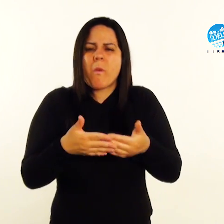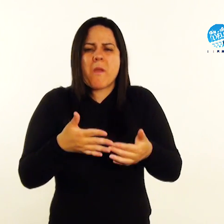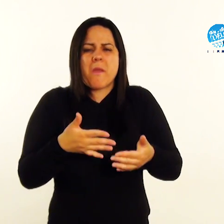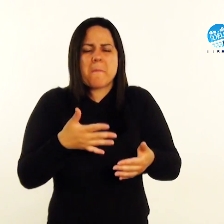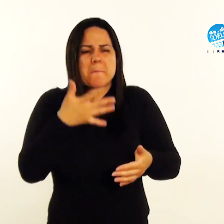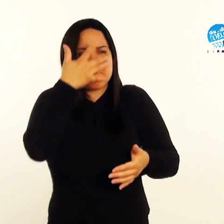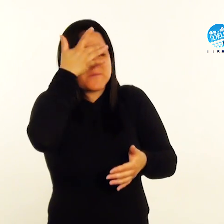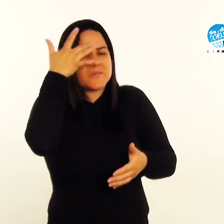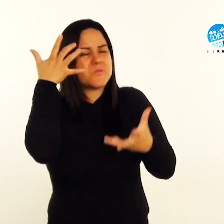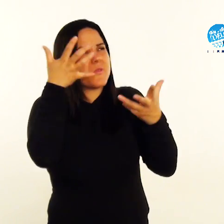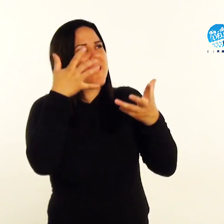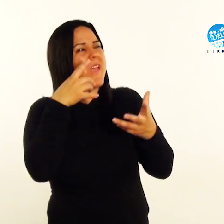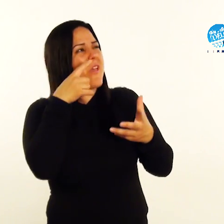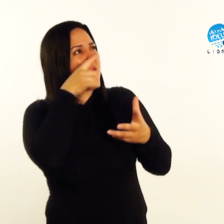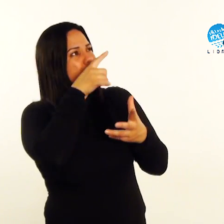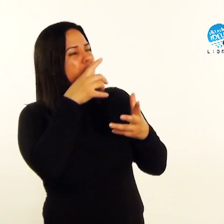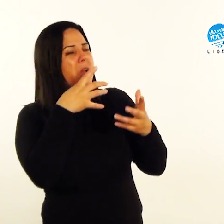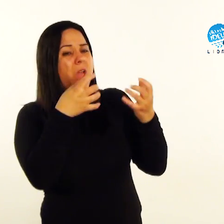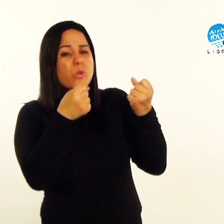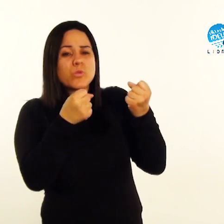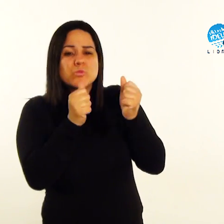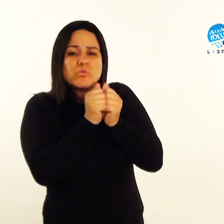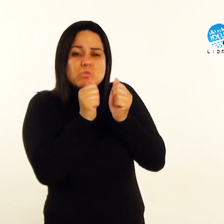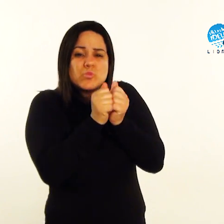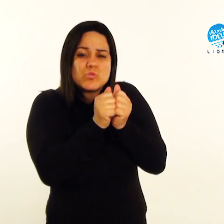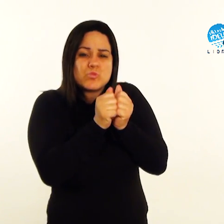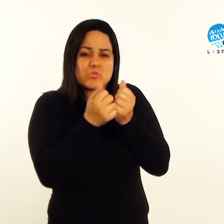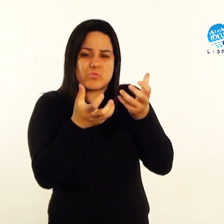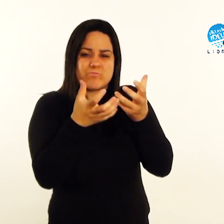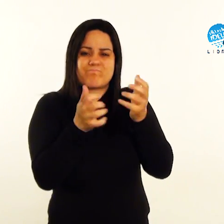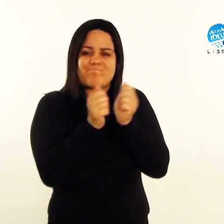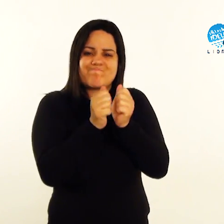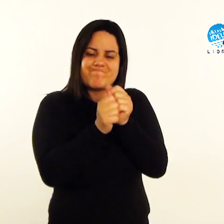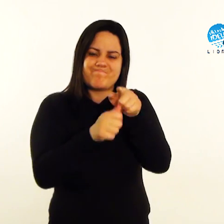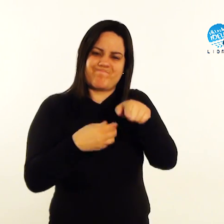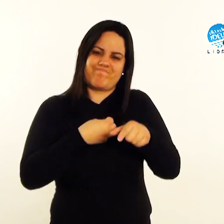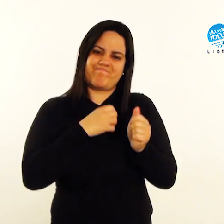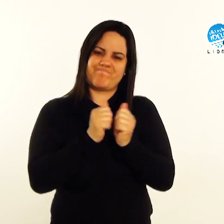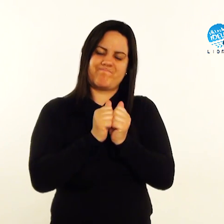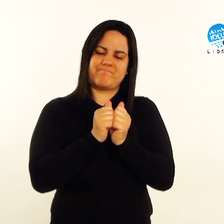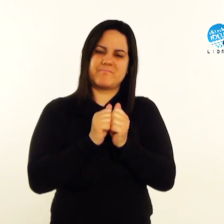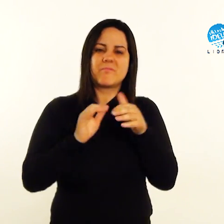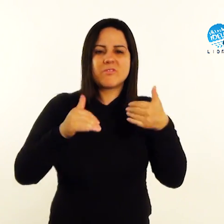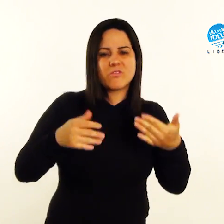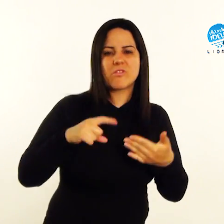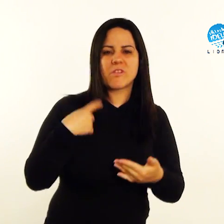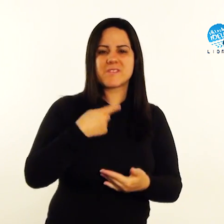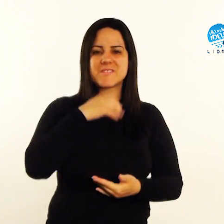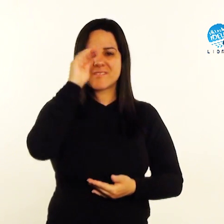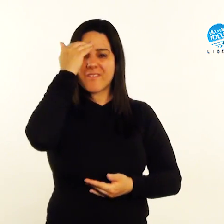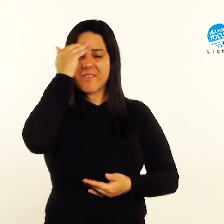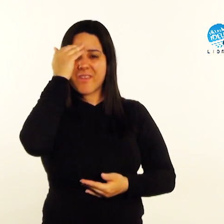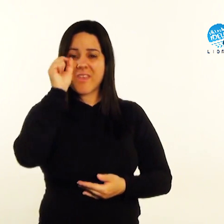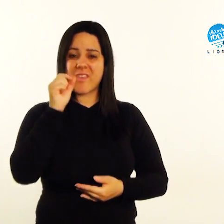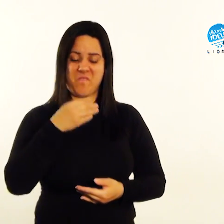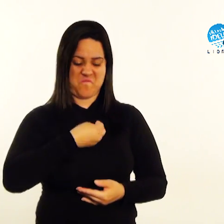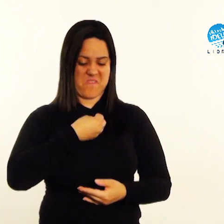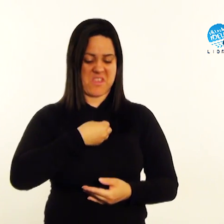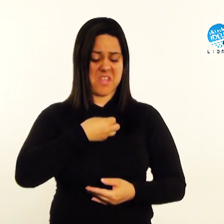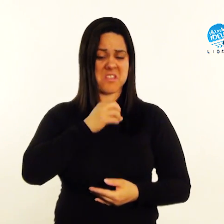filho: quero estar com você. Quando a gente entende que sem o Senhor Jesus a gente não é